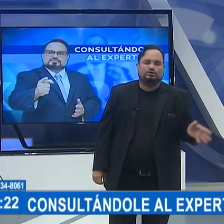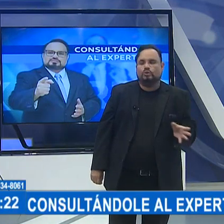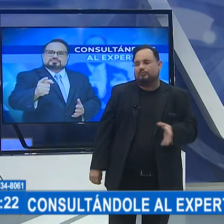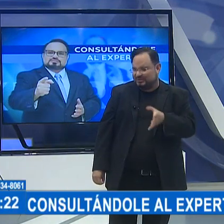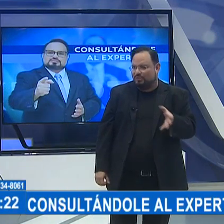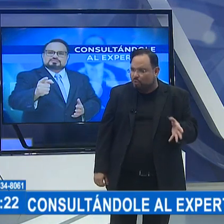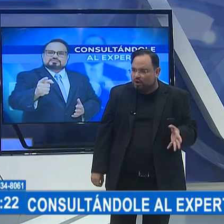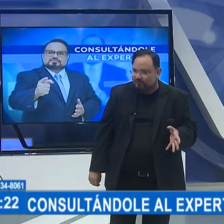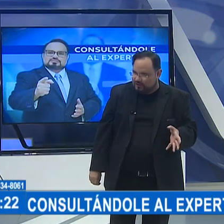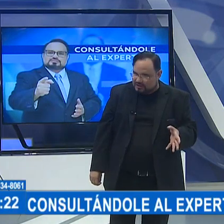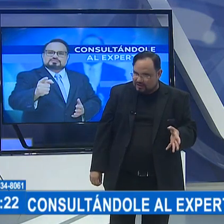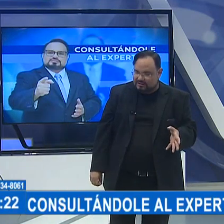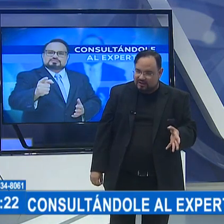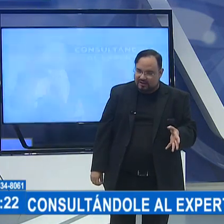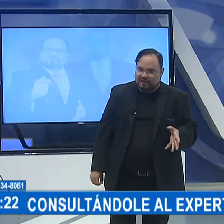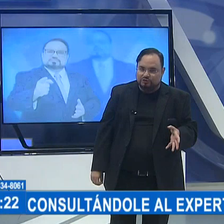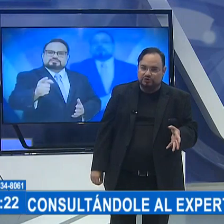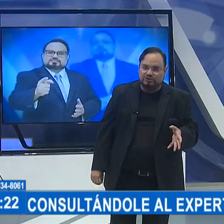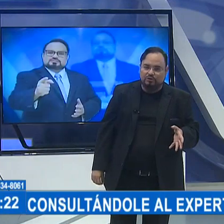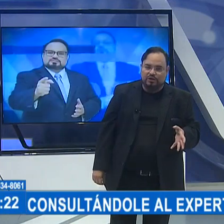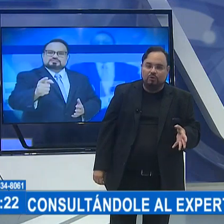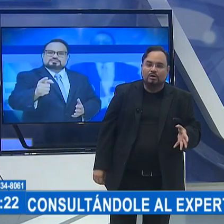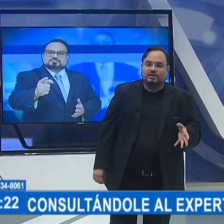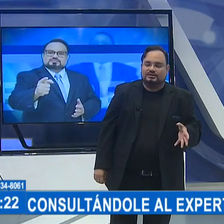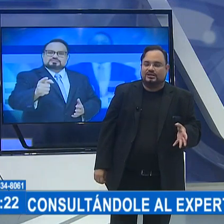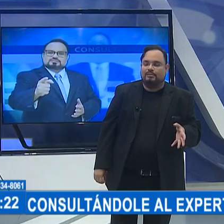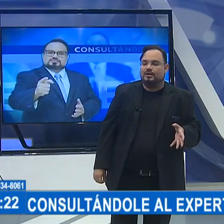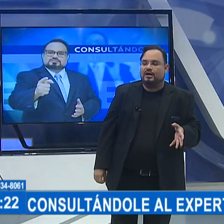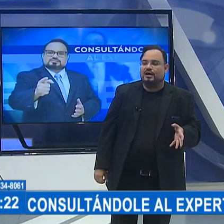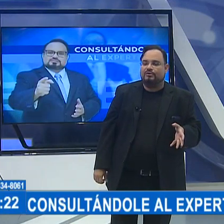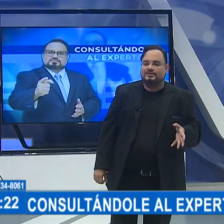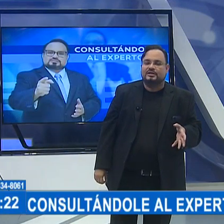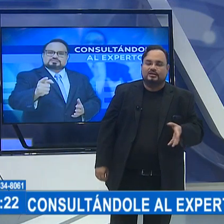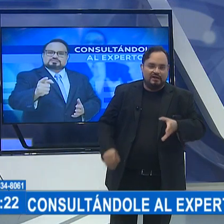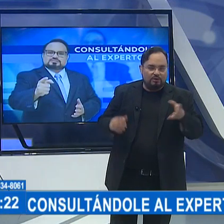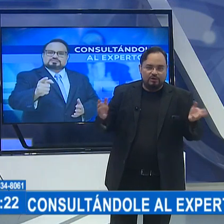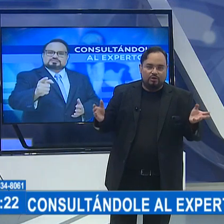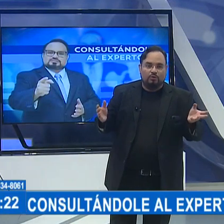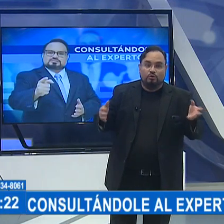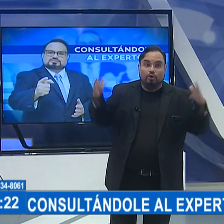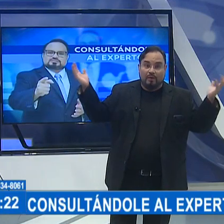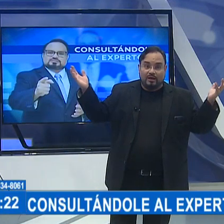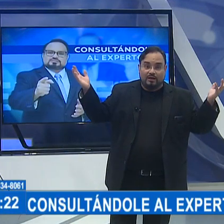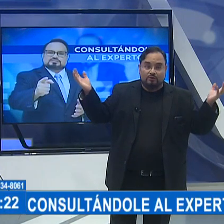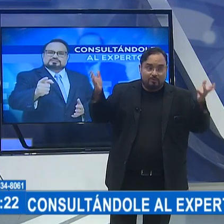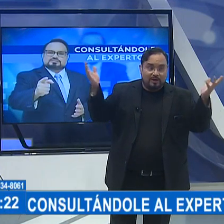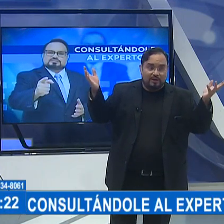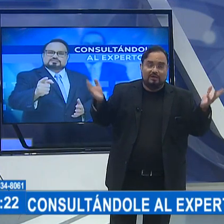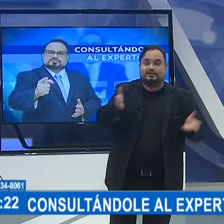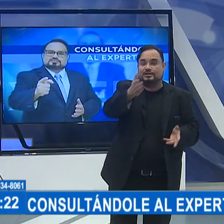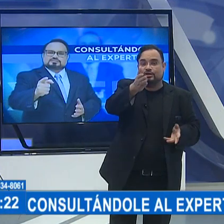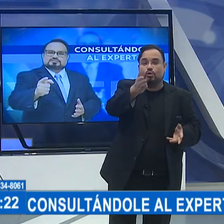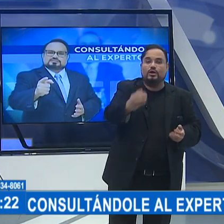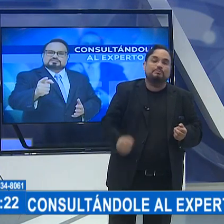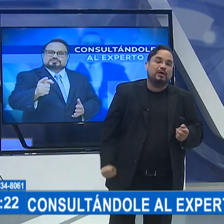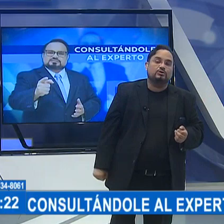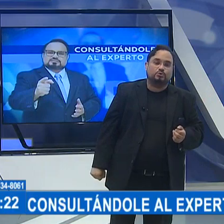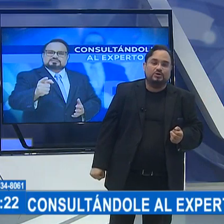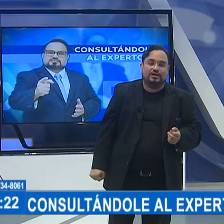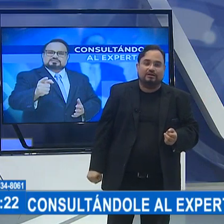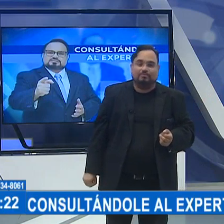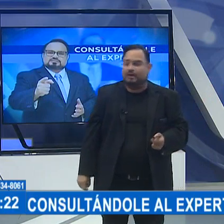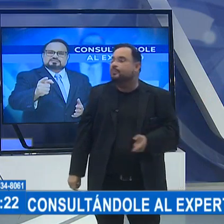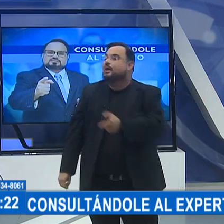de la pensión, que va a estar muy difícil que se la den, eso sí se lo digo. Si Kamala Harris ya lo dijo, no vengan, no vengan. Y así dijo el